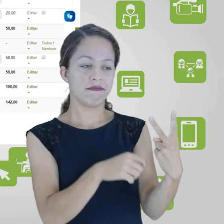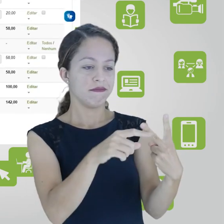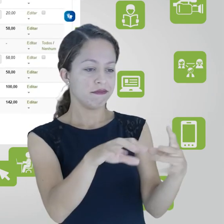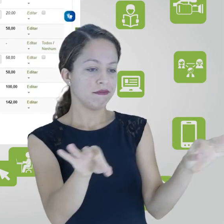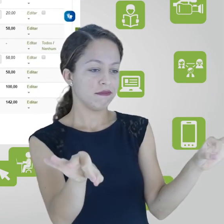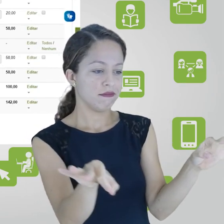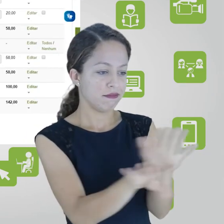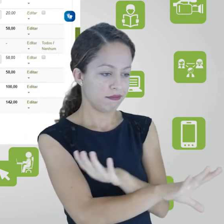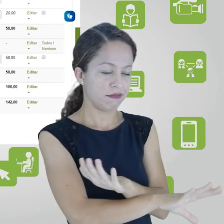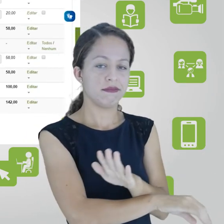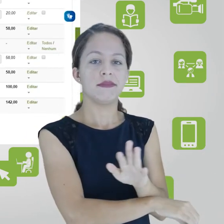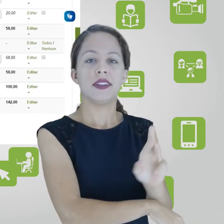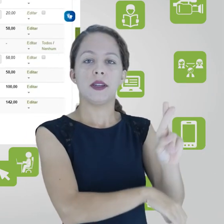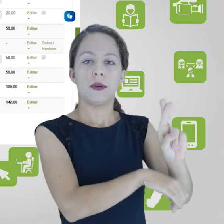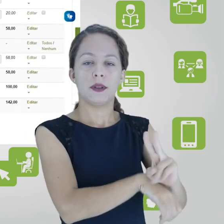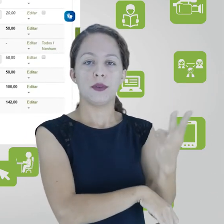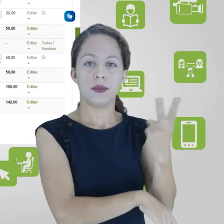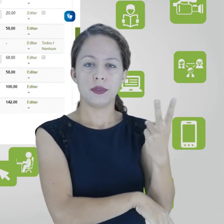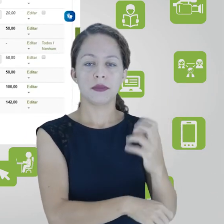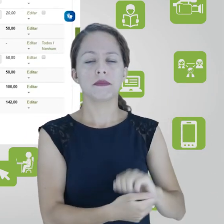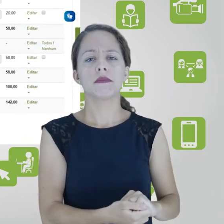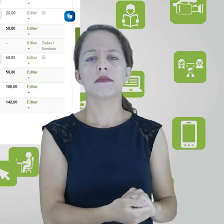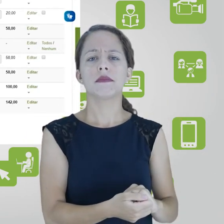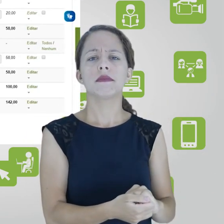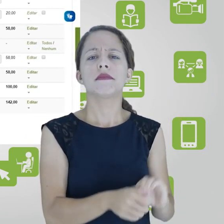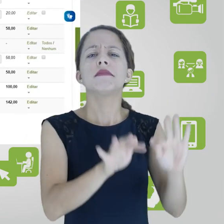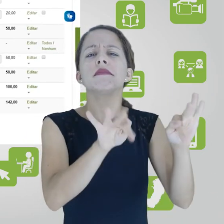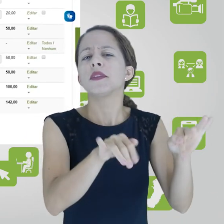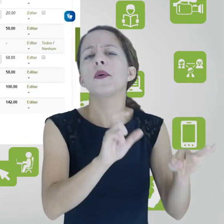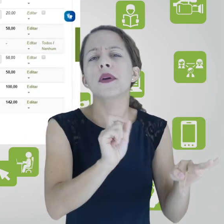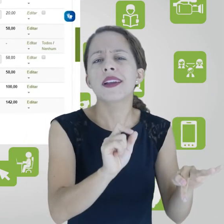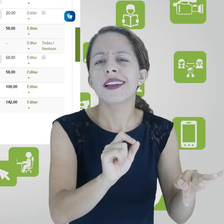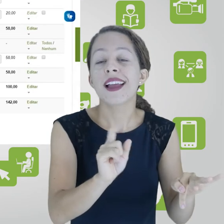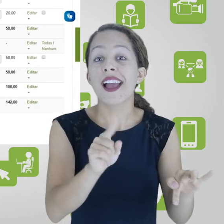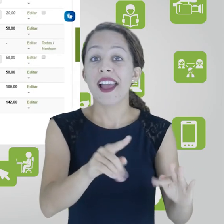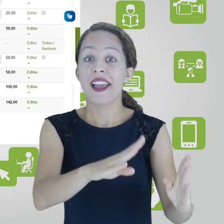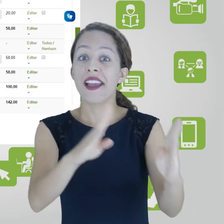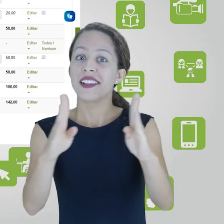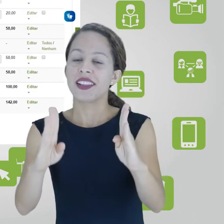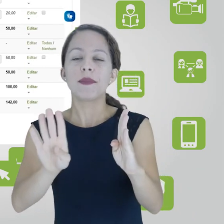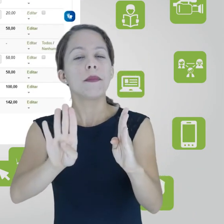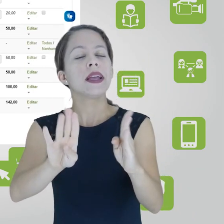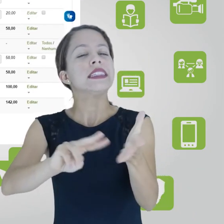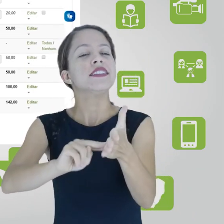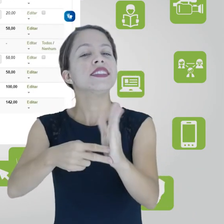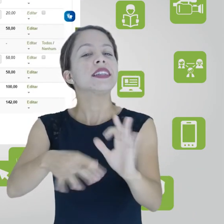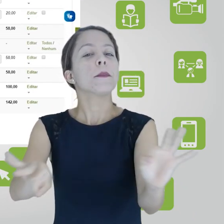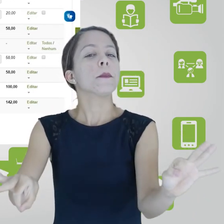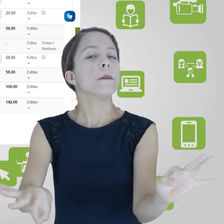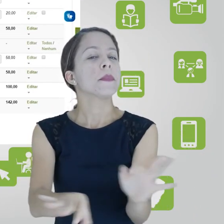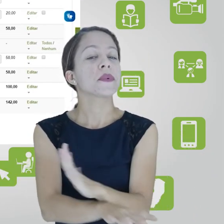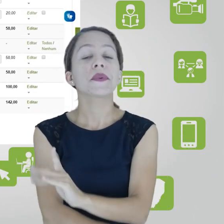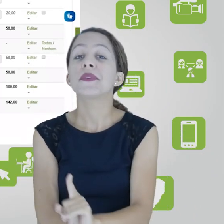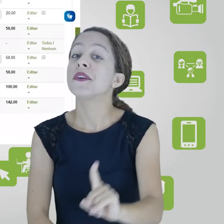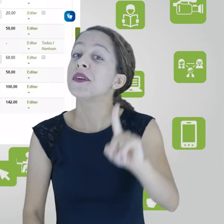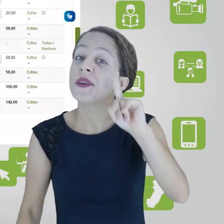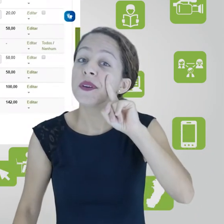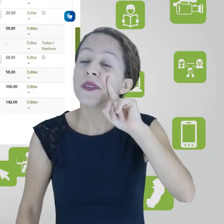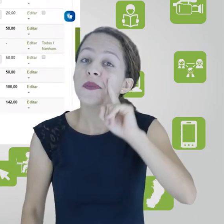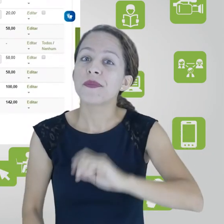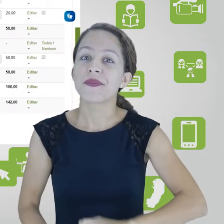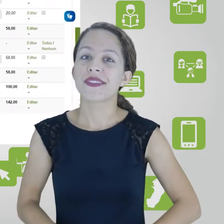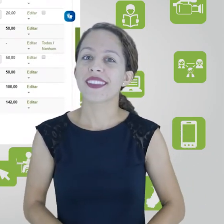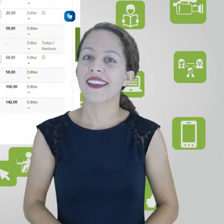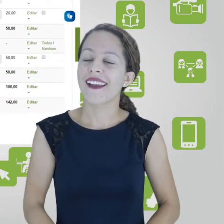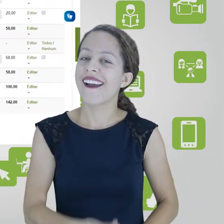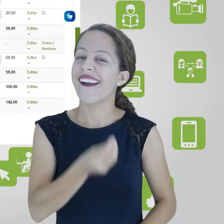atividade de recuperação 2. Aí finaliza a categoria Recuperação 2. Aí o que vai finalizar depois? A etapa